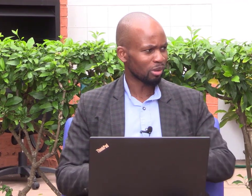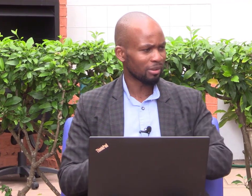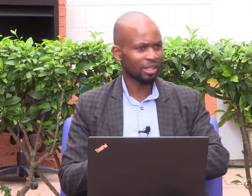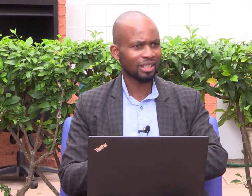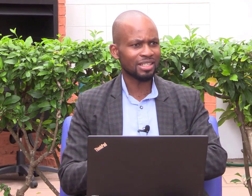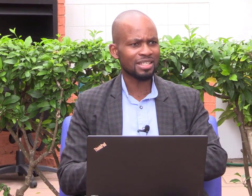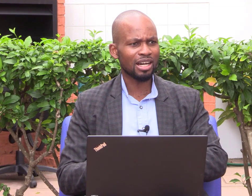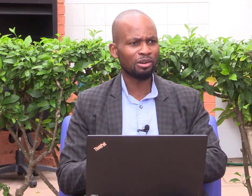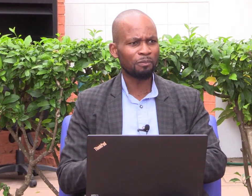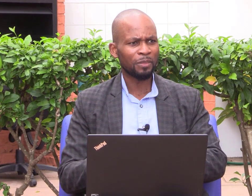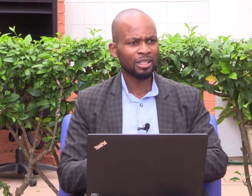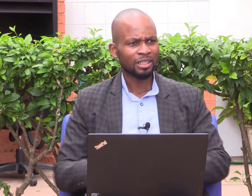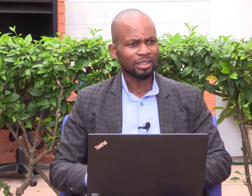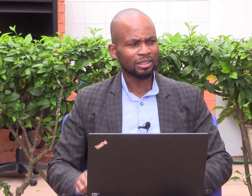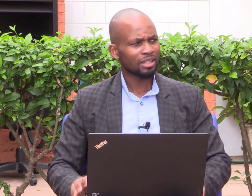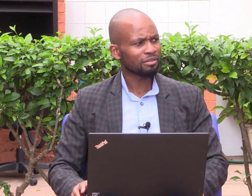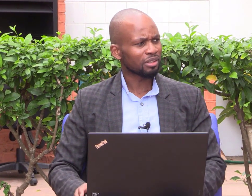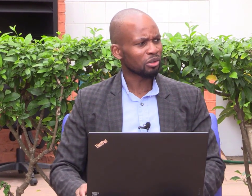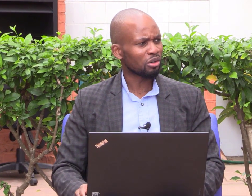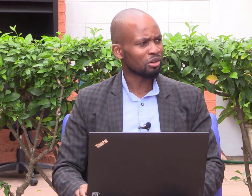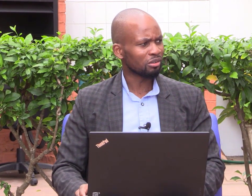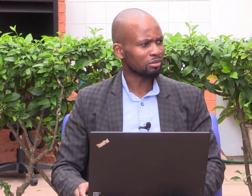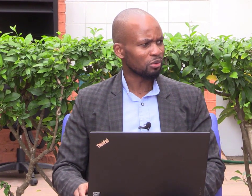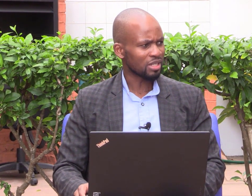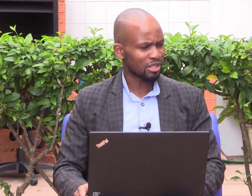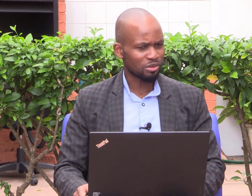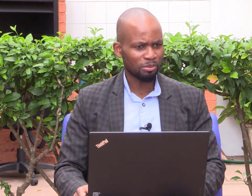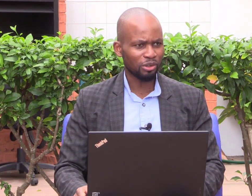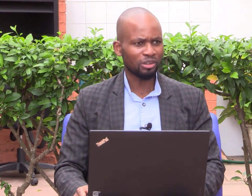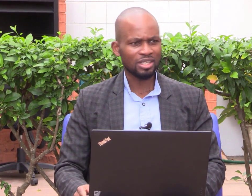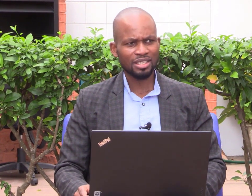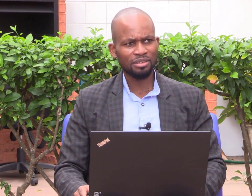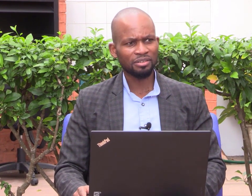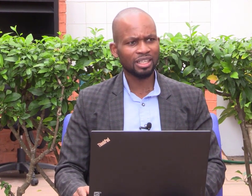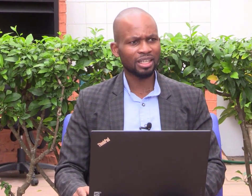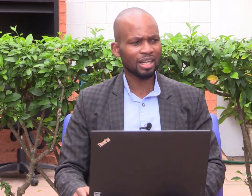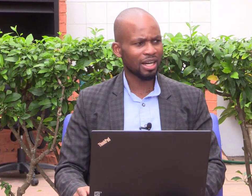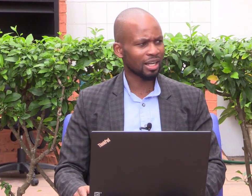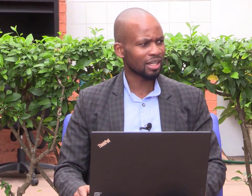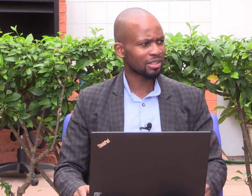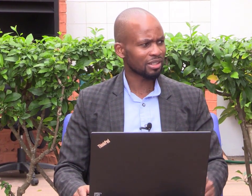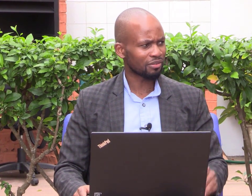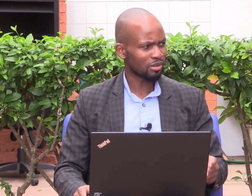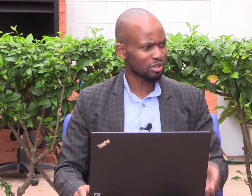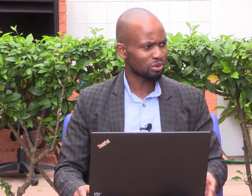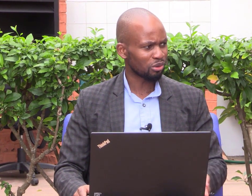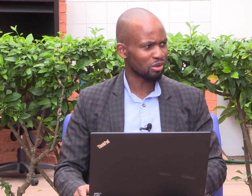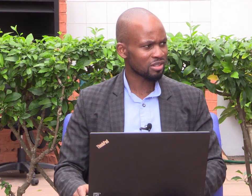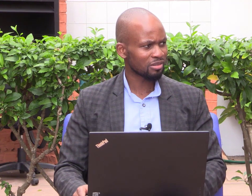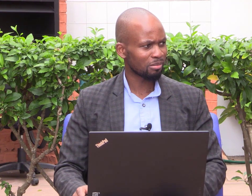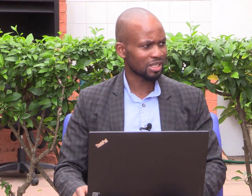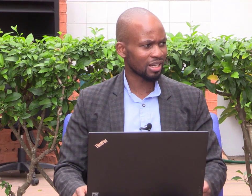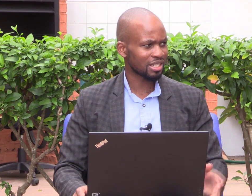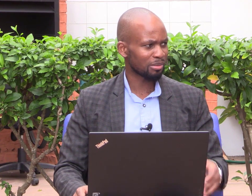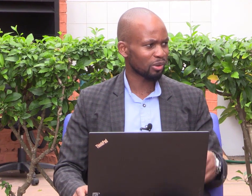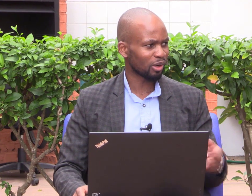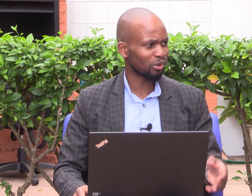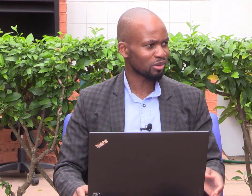minha atenção, que tem a ver com o ensino superior. Significa que a Carla inscreveu-se num curso, mas queria saber qual é o curso que